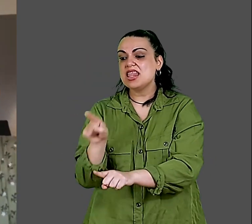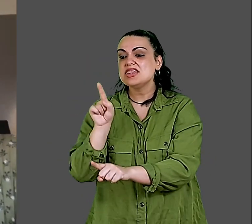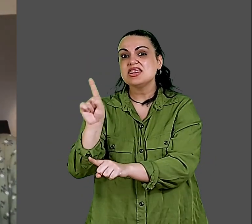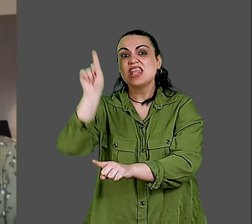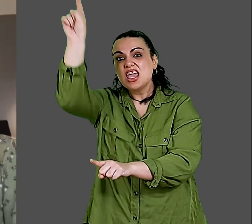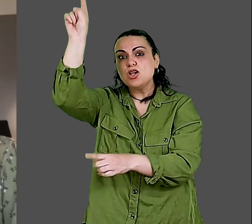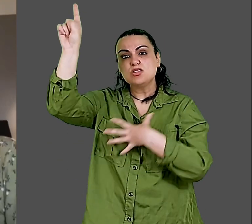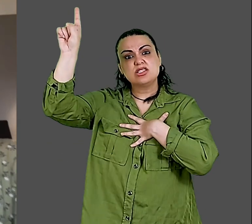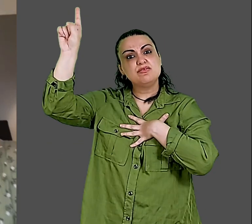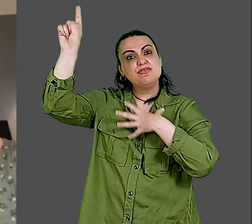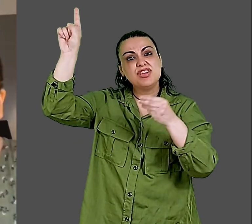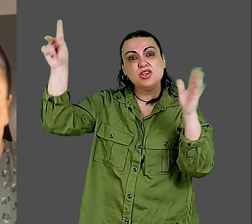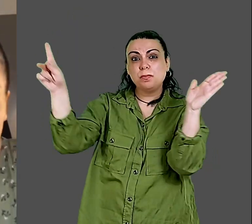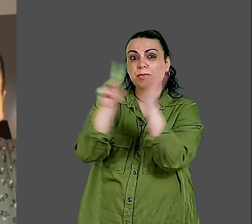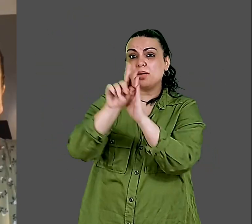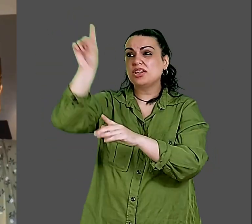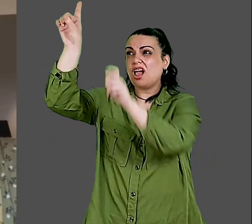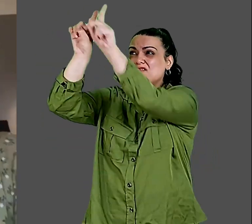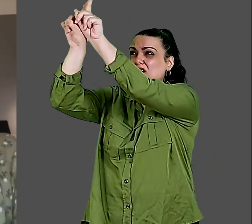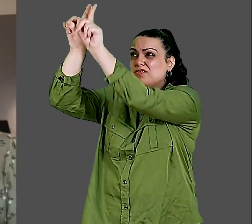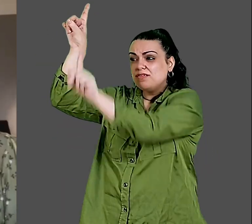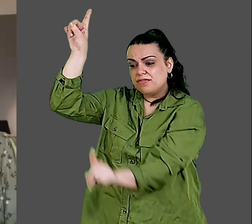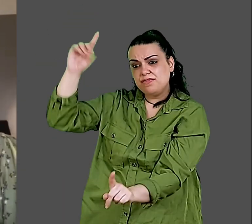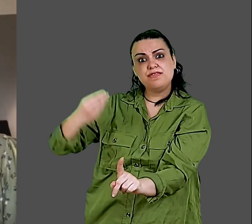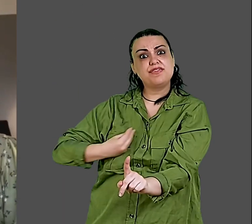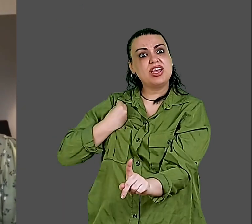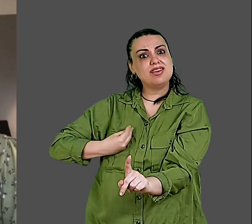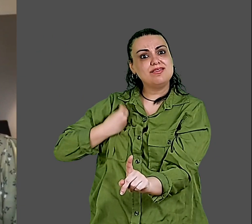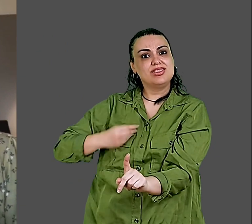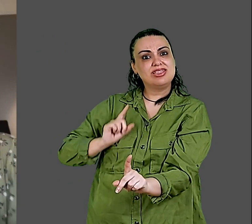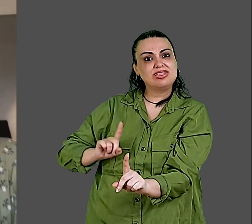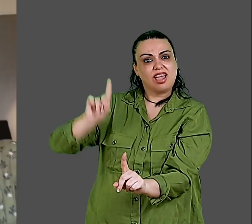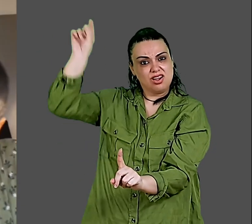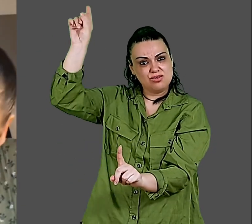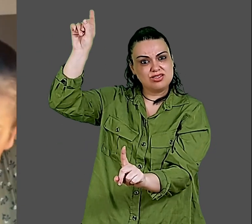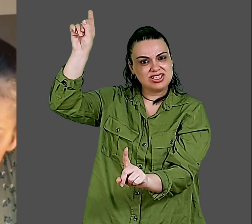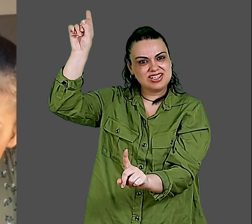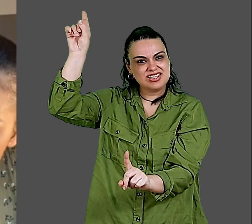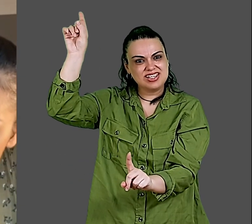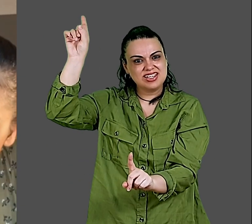filho do Deus vivo. Nele está também Deus vivo.